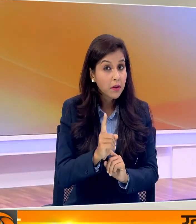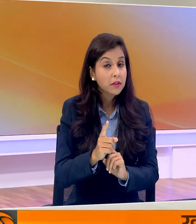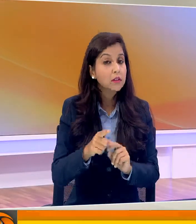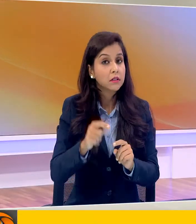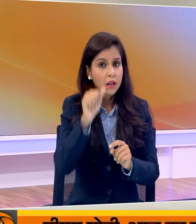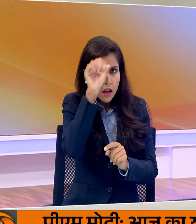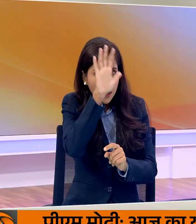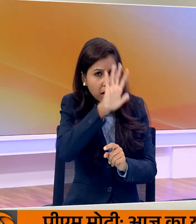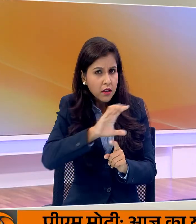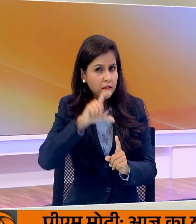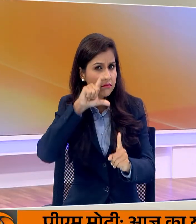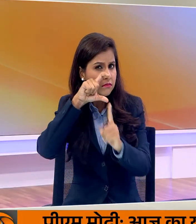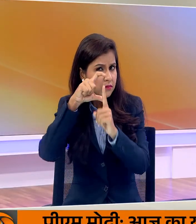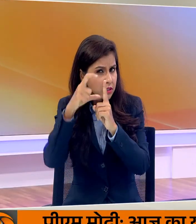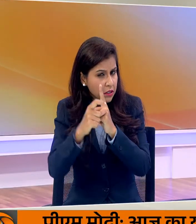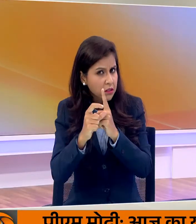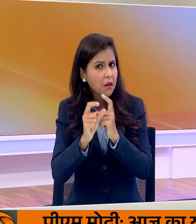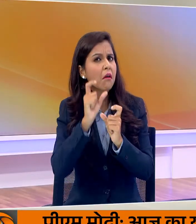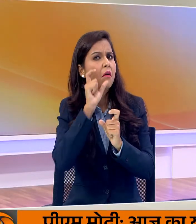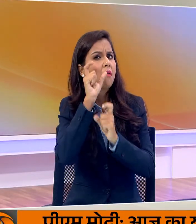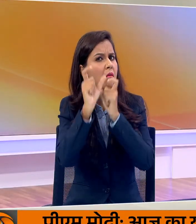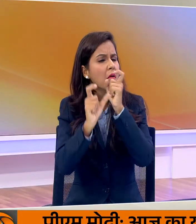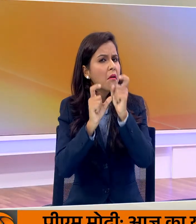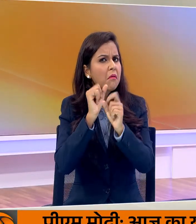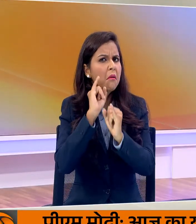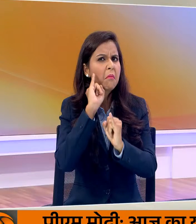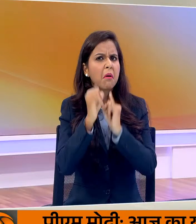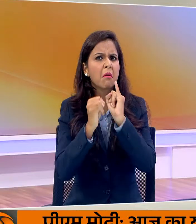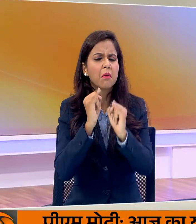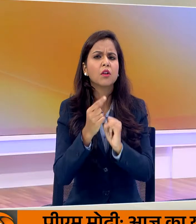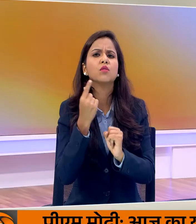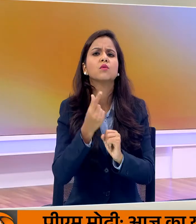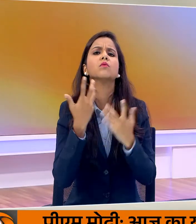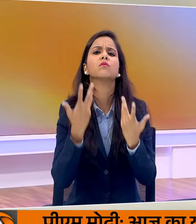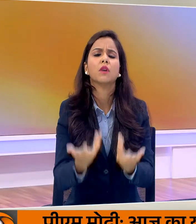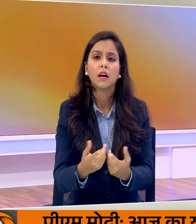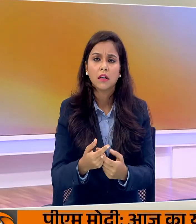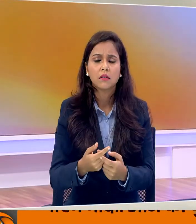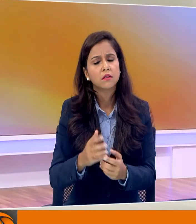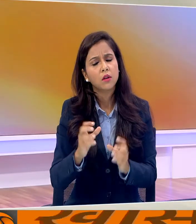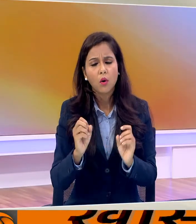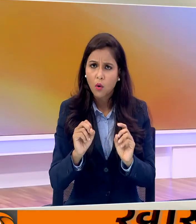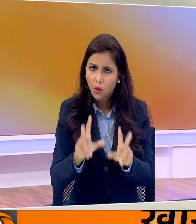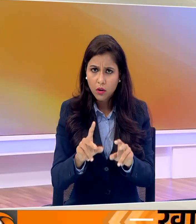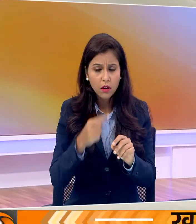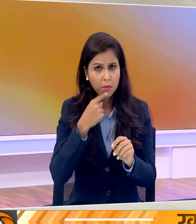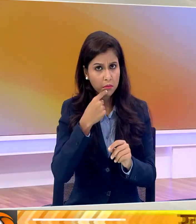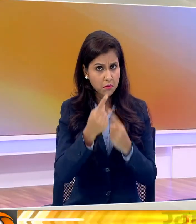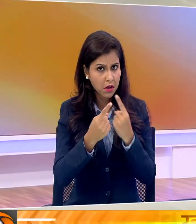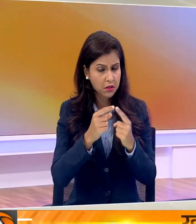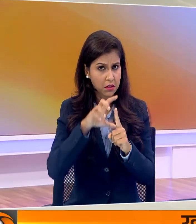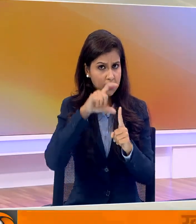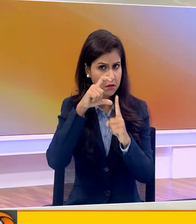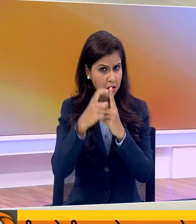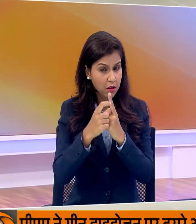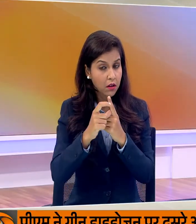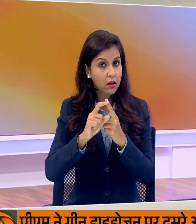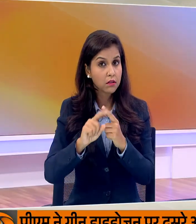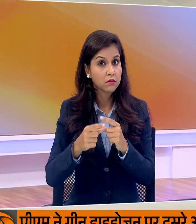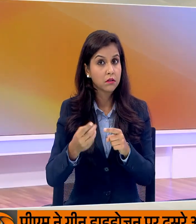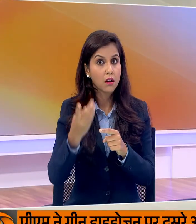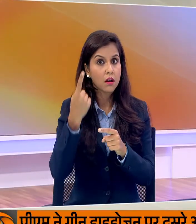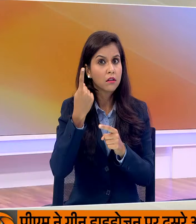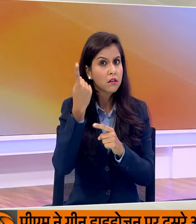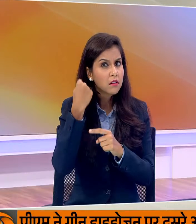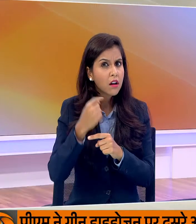भारतीय संस्कृति के प्रति अपशब्दों का आप प्रयोग क्यों करते हैं? चलिए, आपने भारतीय संस्कृति के बारे में, भारतीय समाज के बारे में कभी 4 अच्छे शब्द